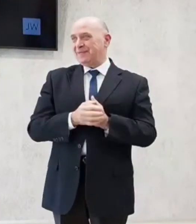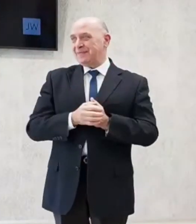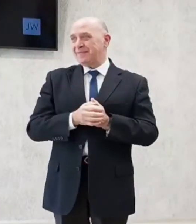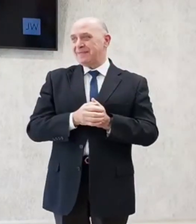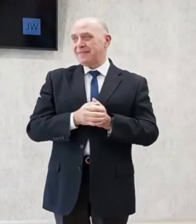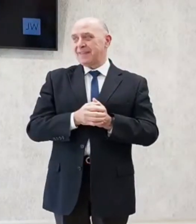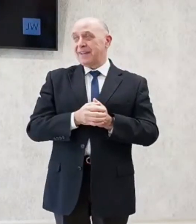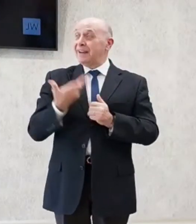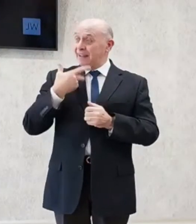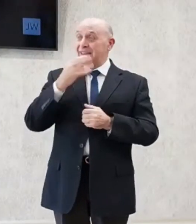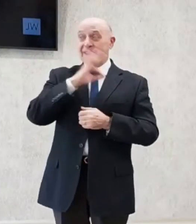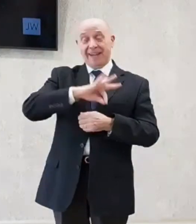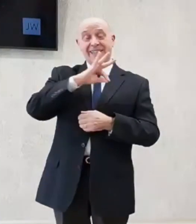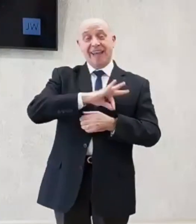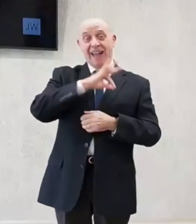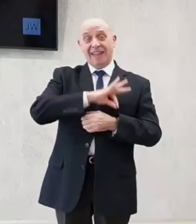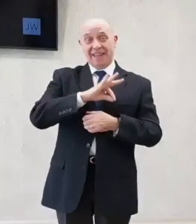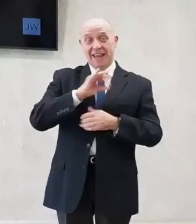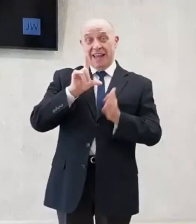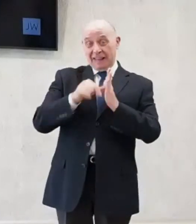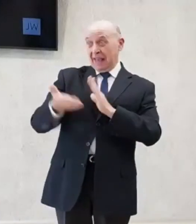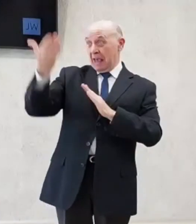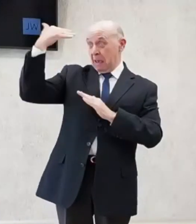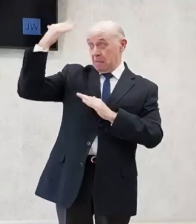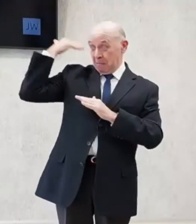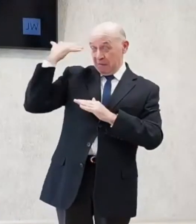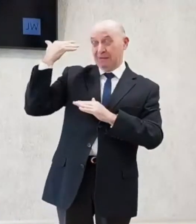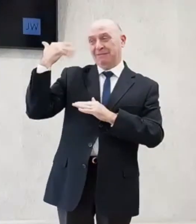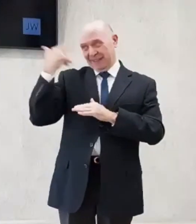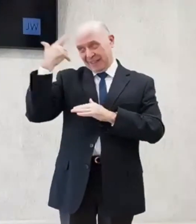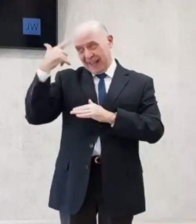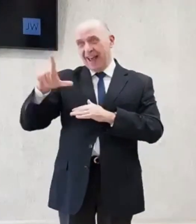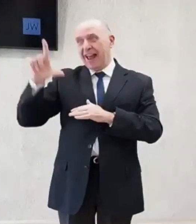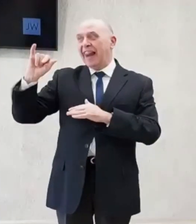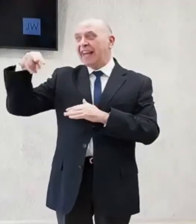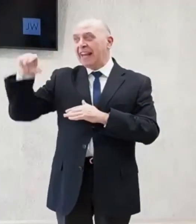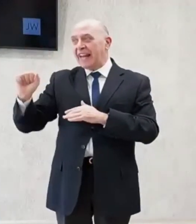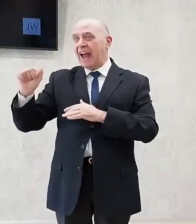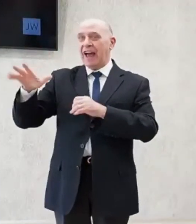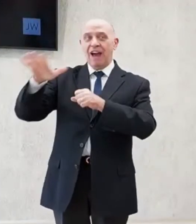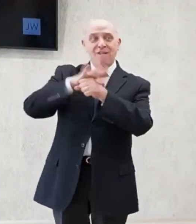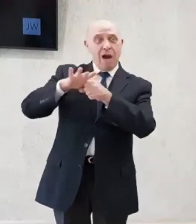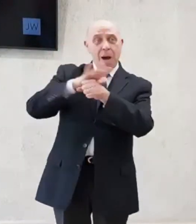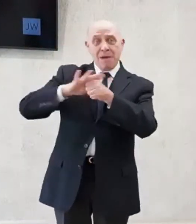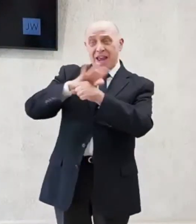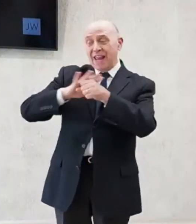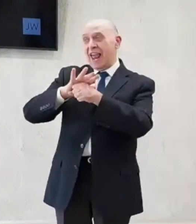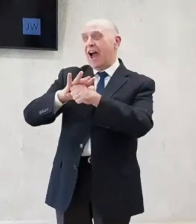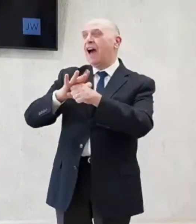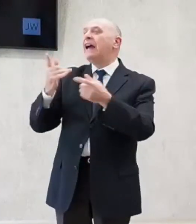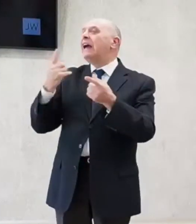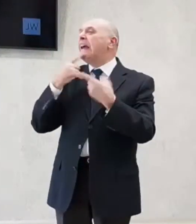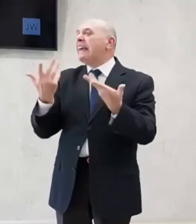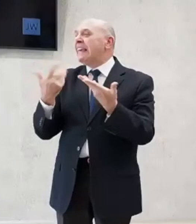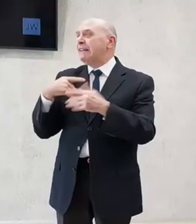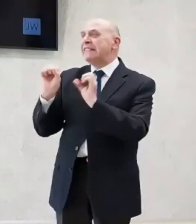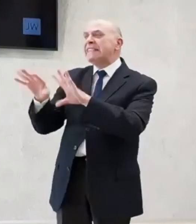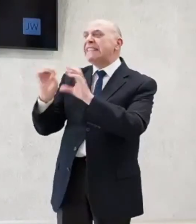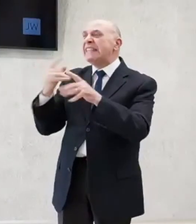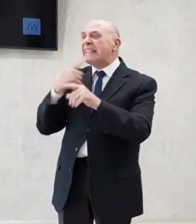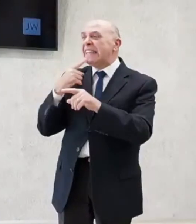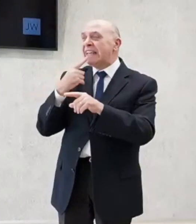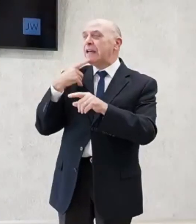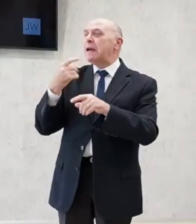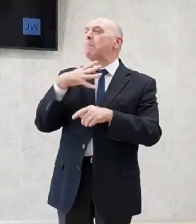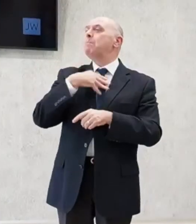ed è interessante che in quel tempo lo studio allena e la sua famiglia lo stavano facendo una coppia di Missionari